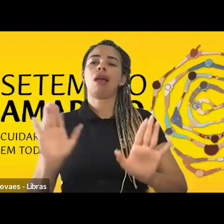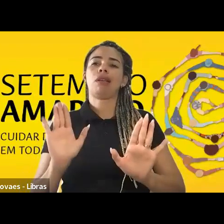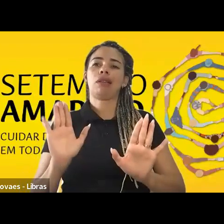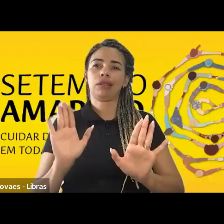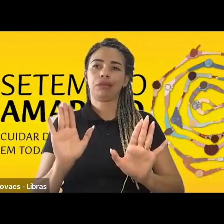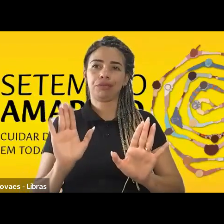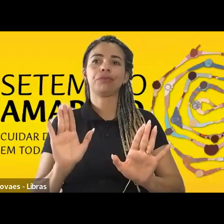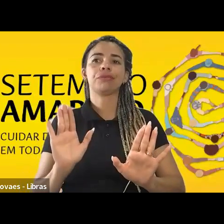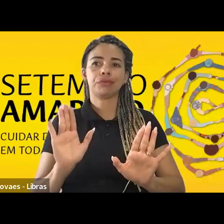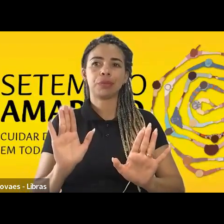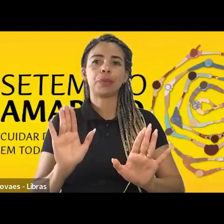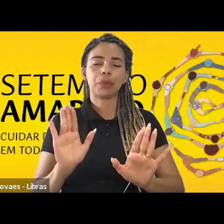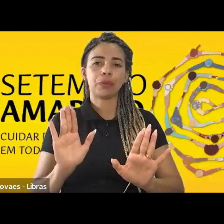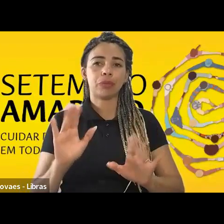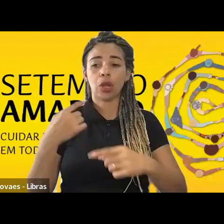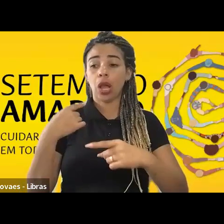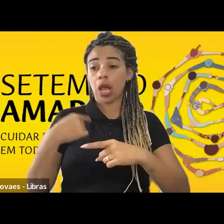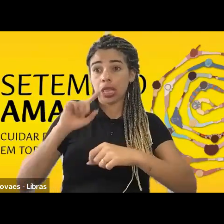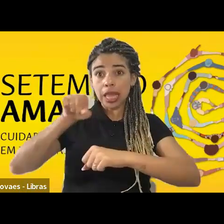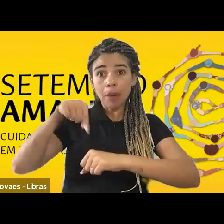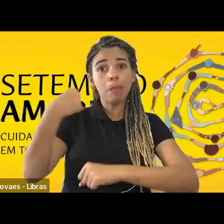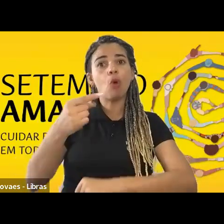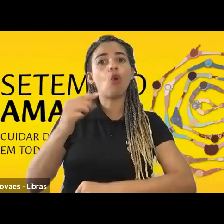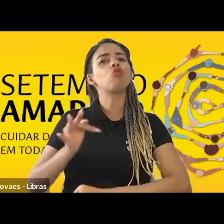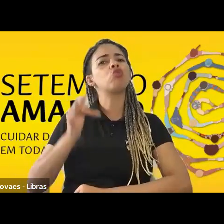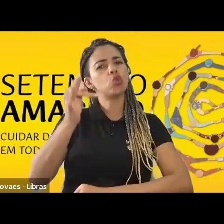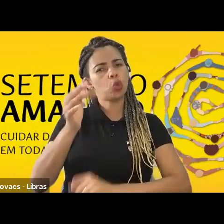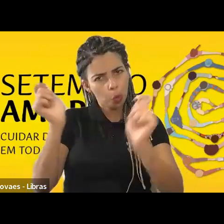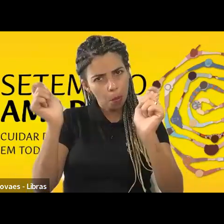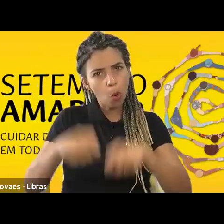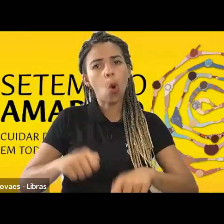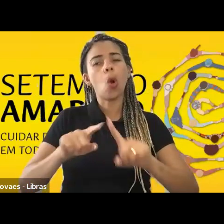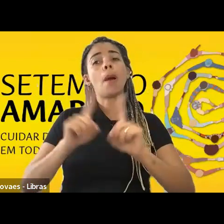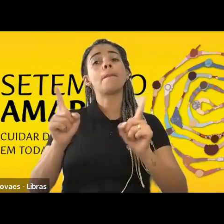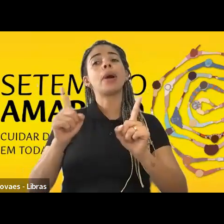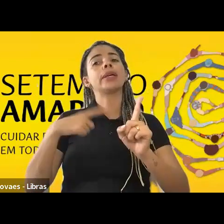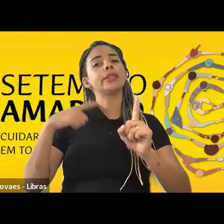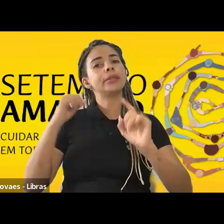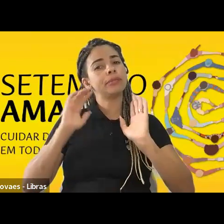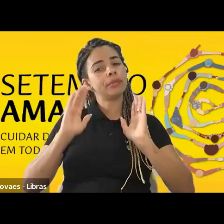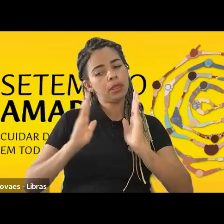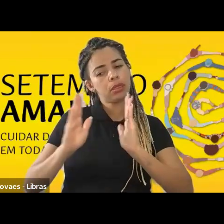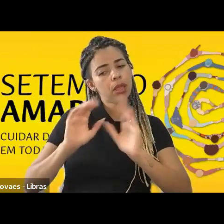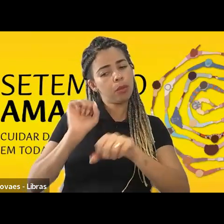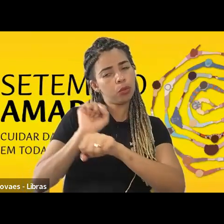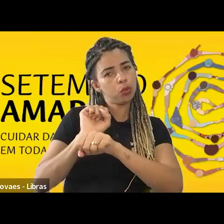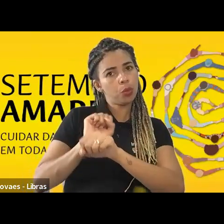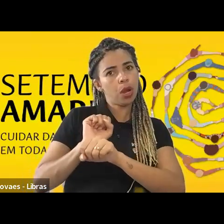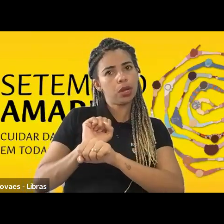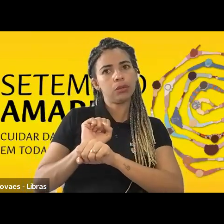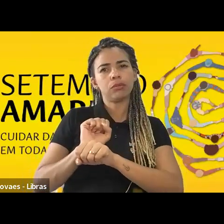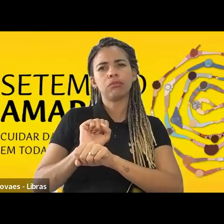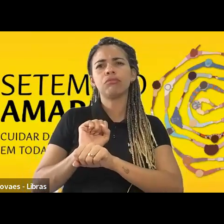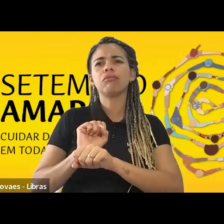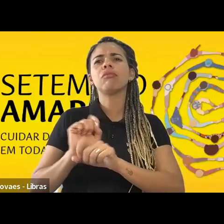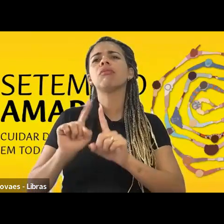momento, não esse, você poderá fazê-lo, mas que vai demandar um certo período de tempo. E aí a pergunta que não